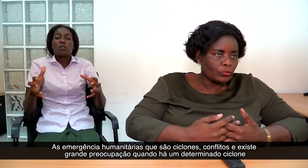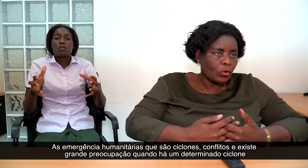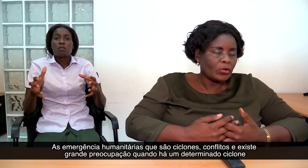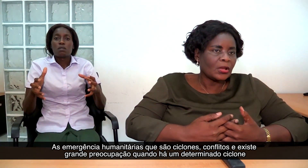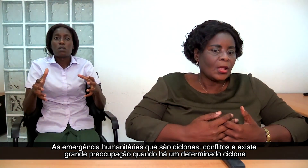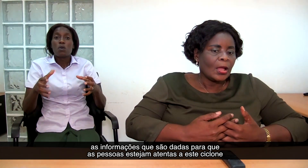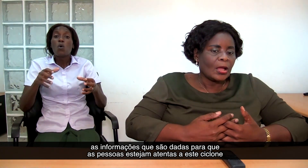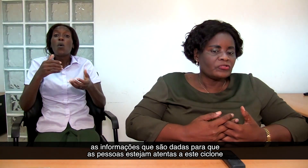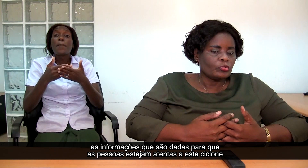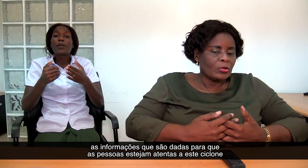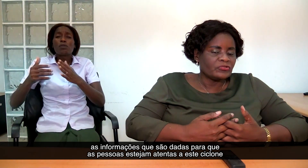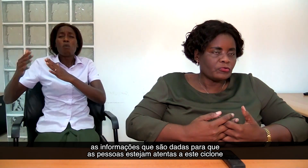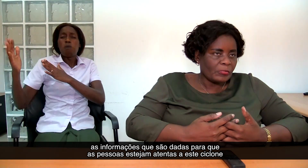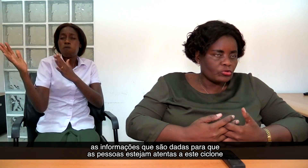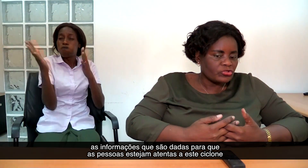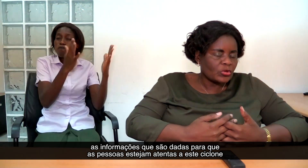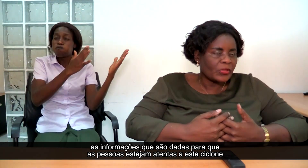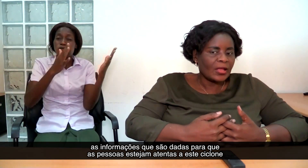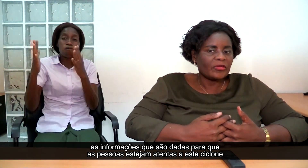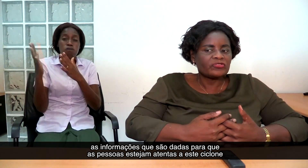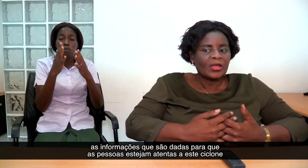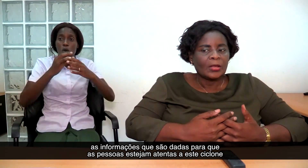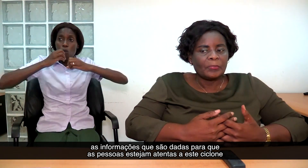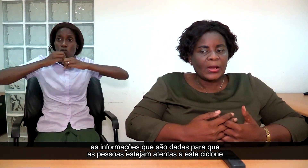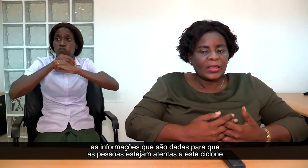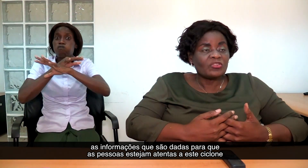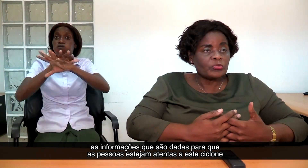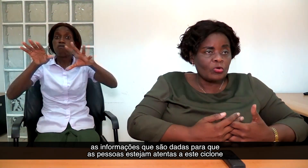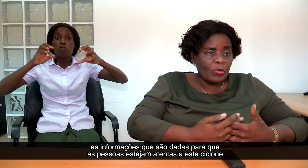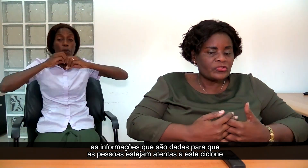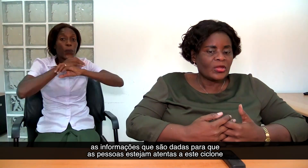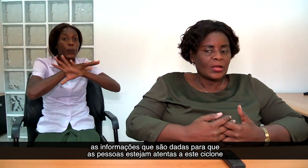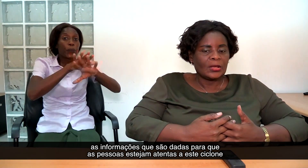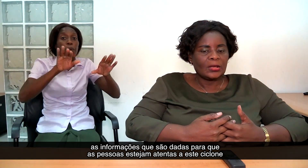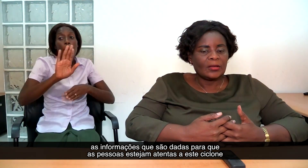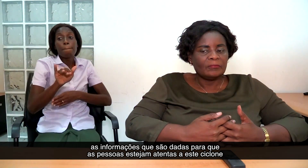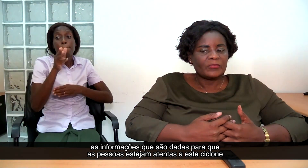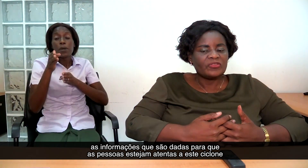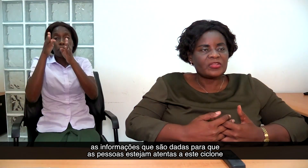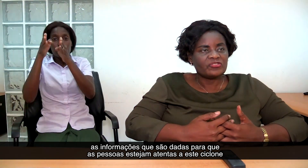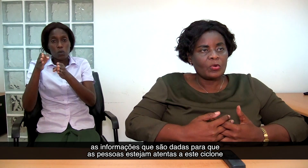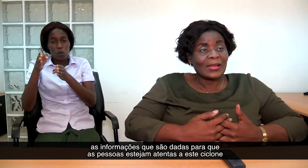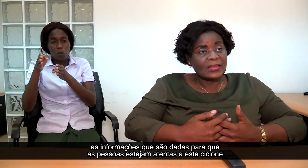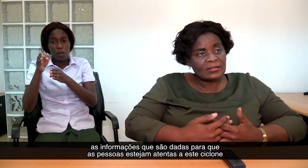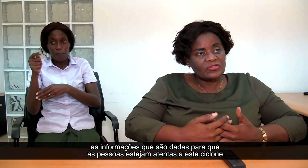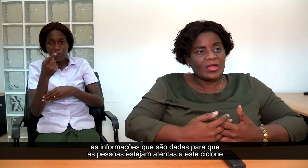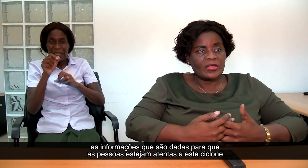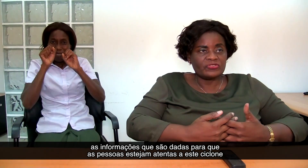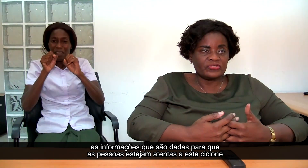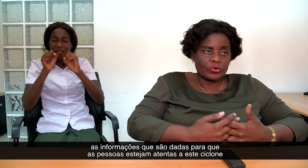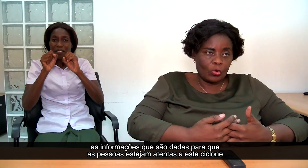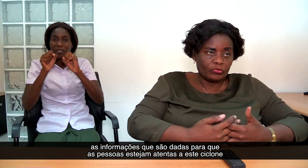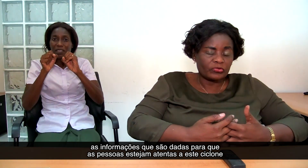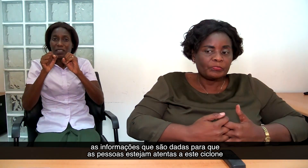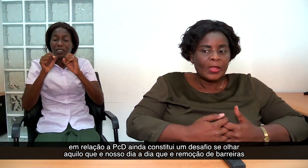determinado ciclone, as informações que são dadas para que as pessoas estejam atentas a